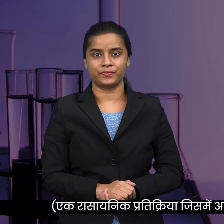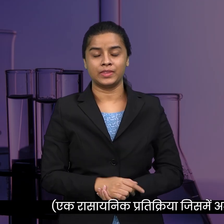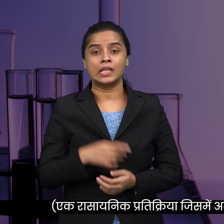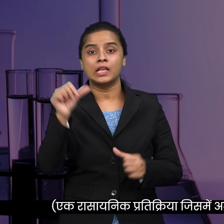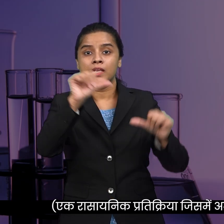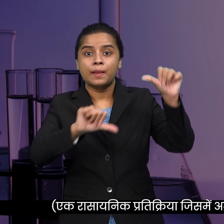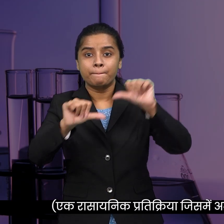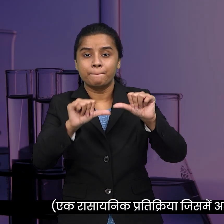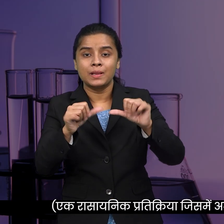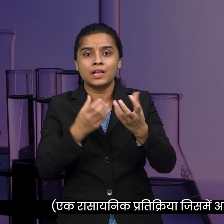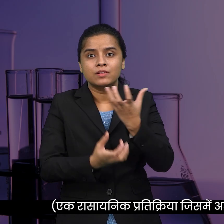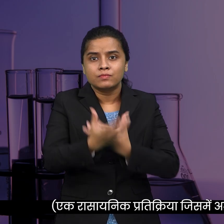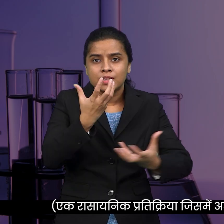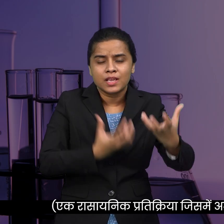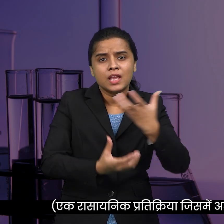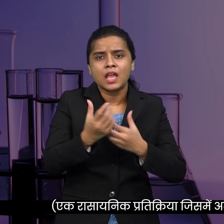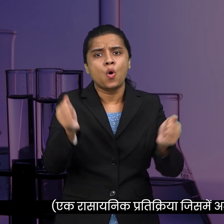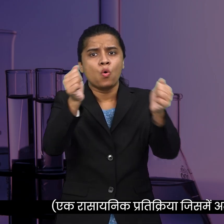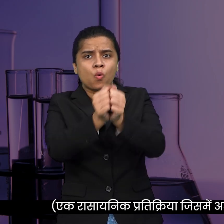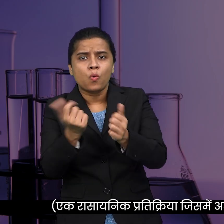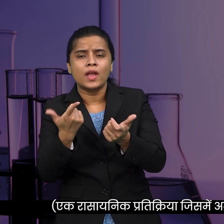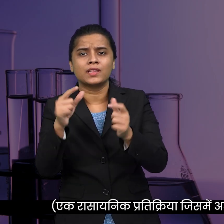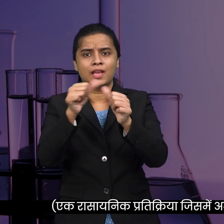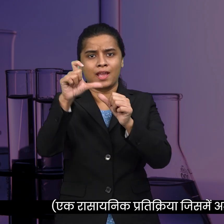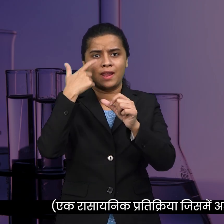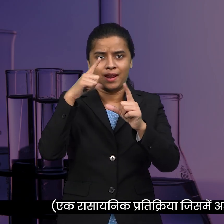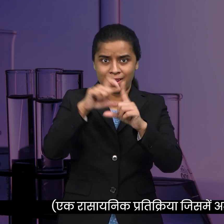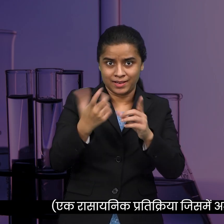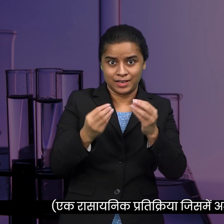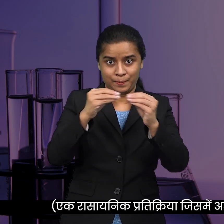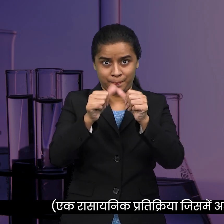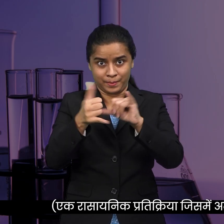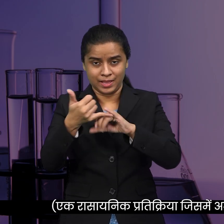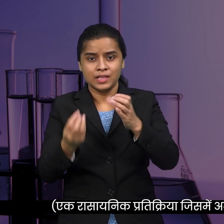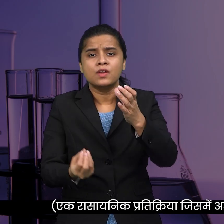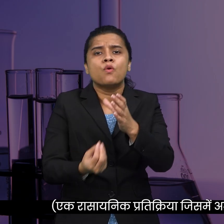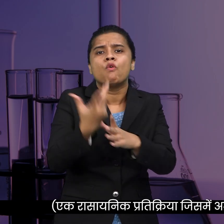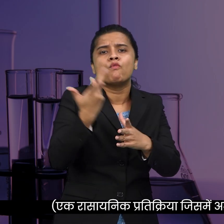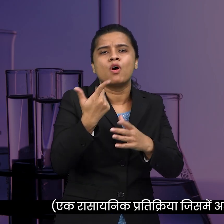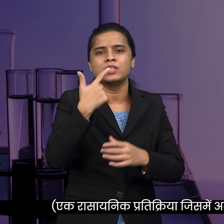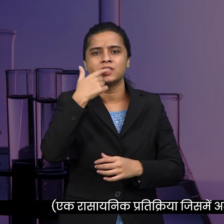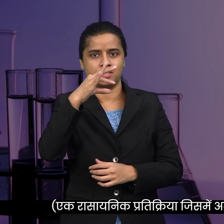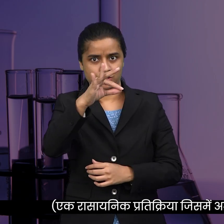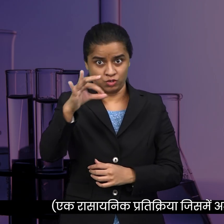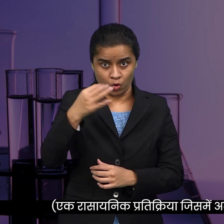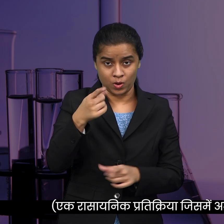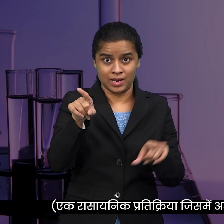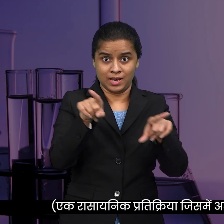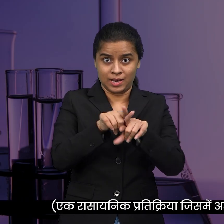एक रासायनिक प्रतिक्रिया जिसमें अम्ल और क्षार मिलकर नमक और पानी बनाते